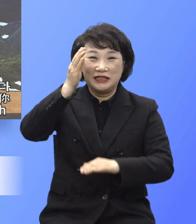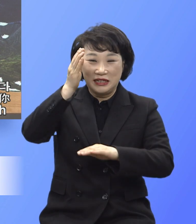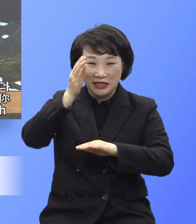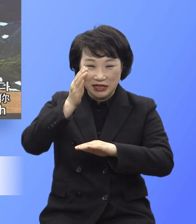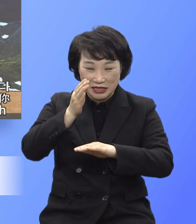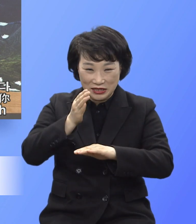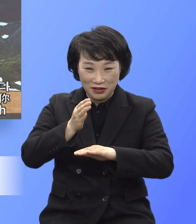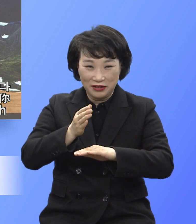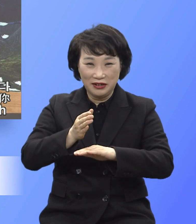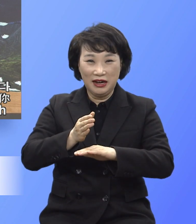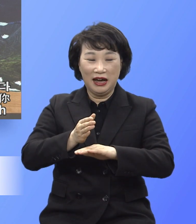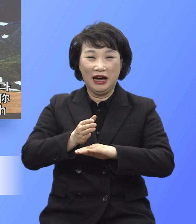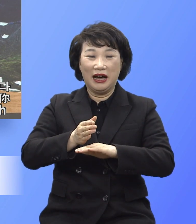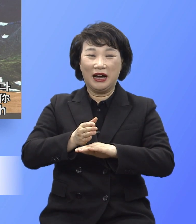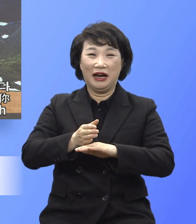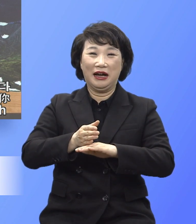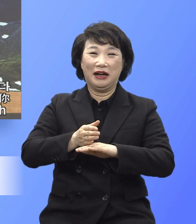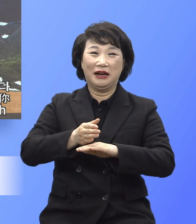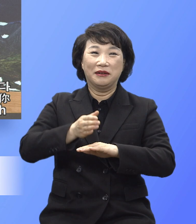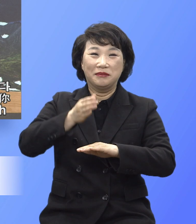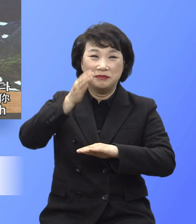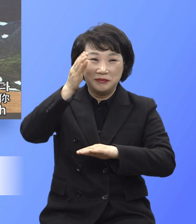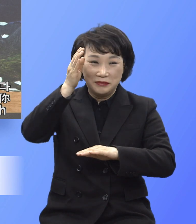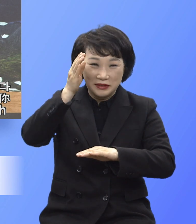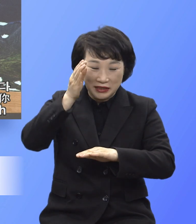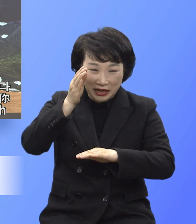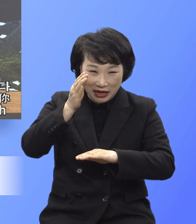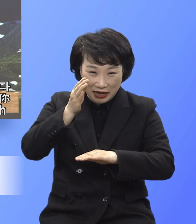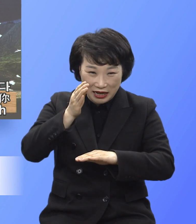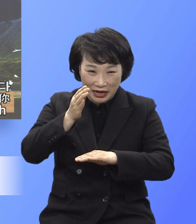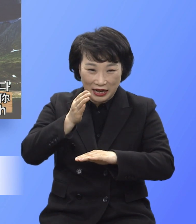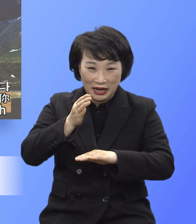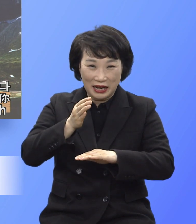감사합니다. 진정